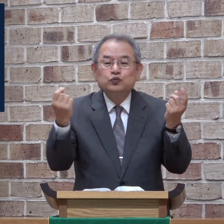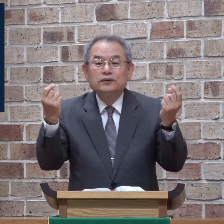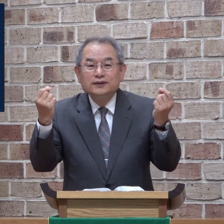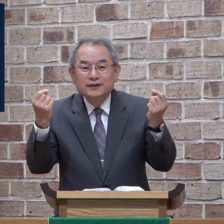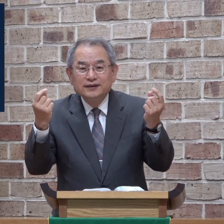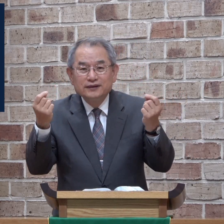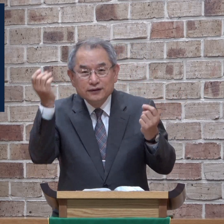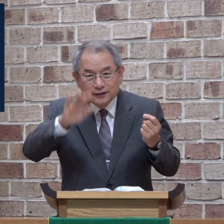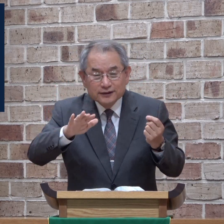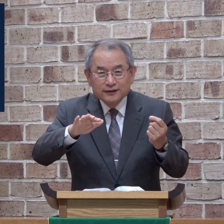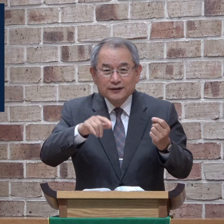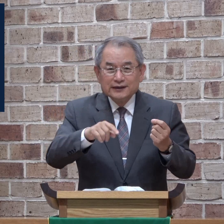내용은 같으나